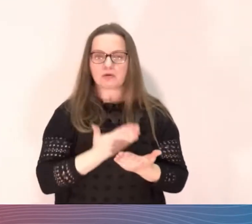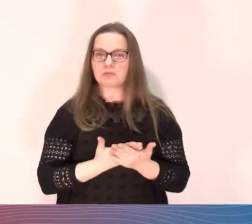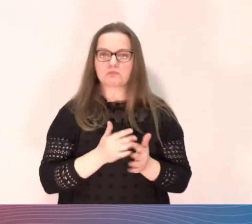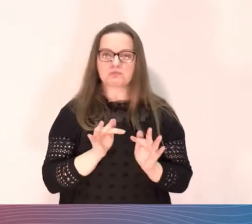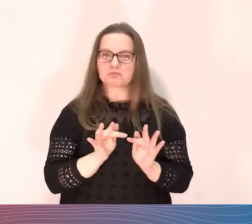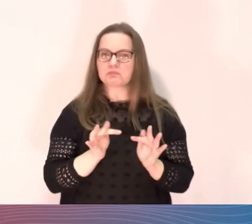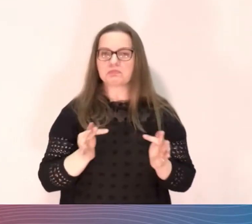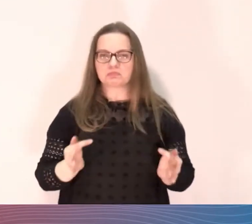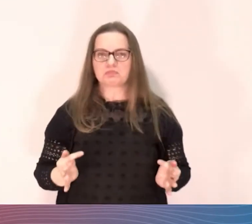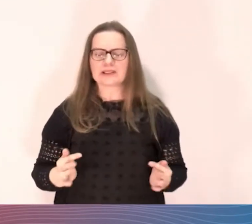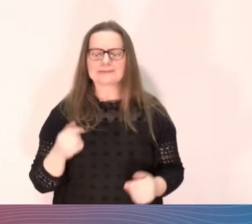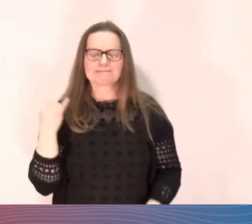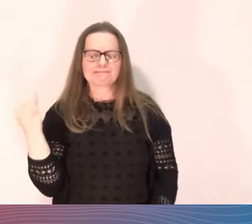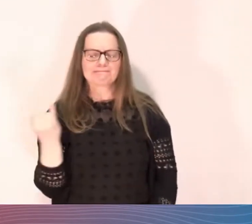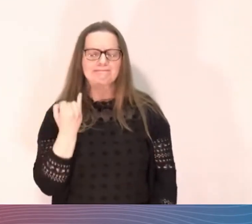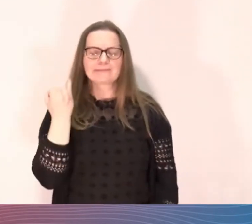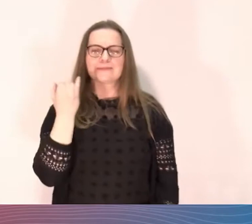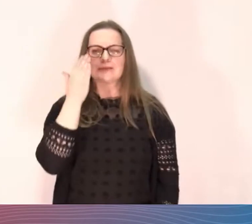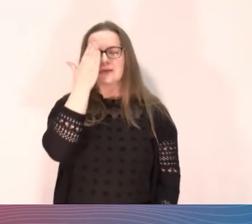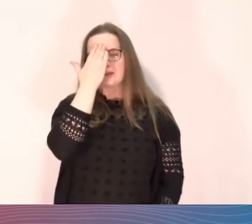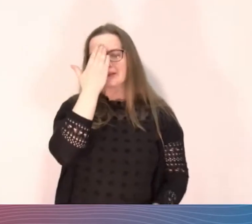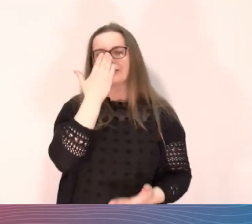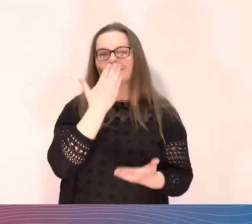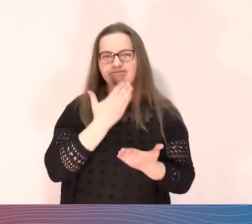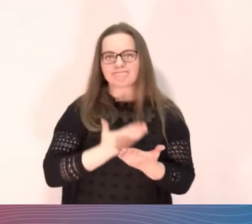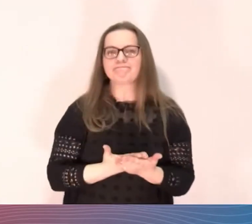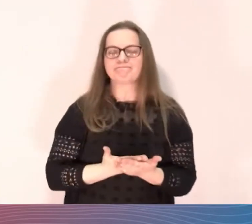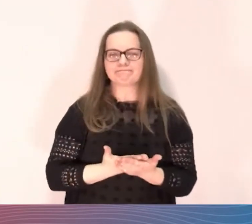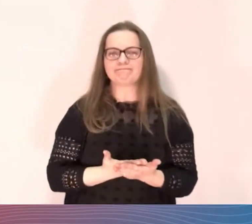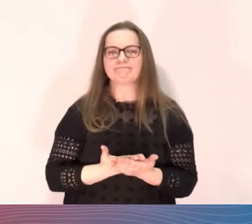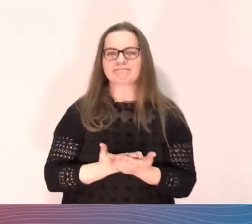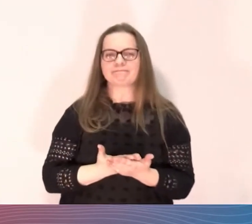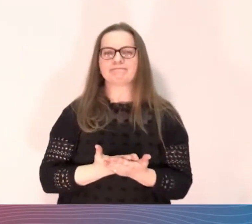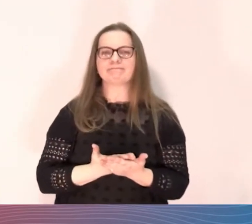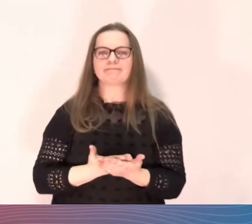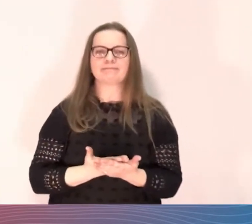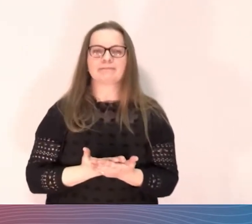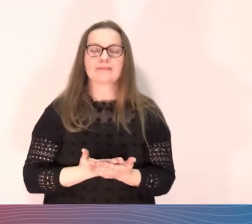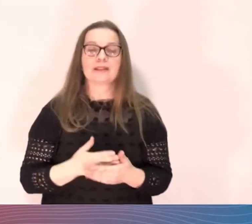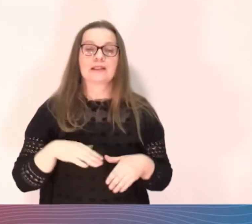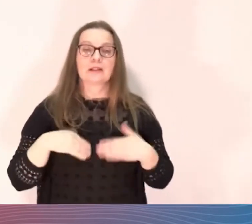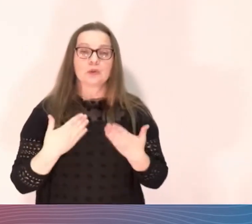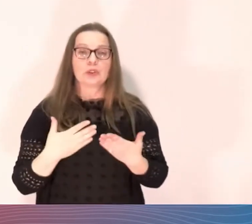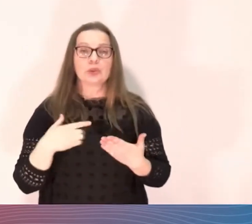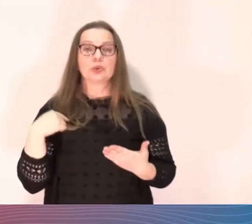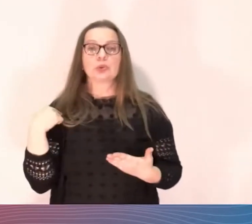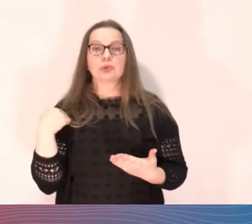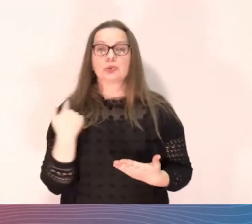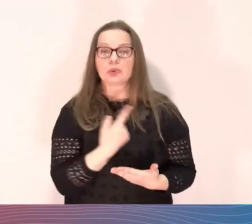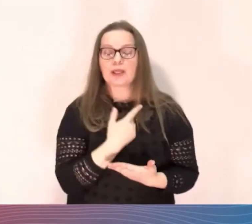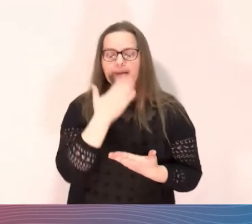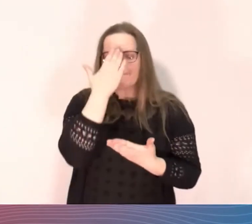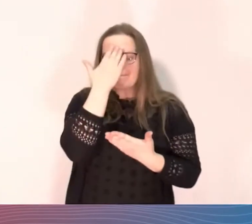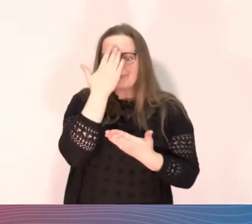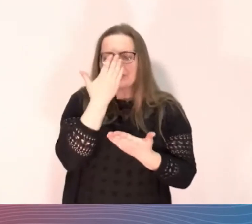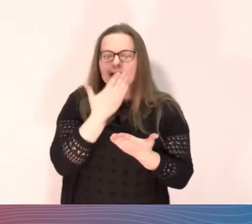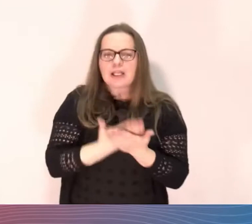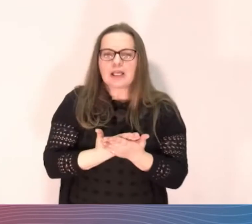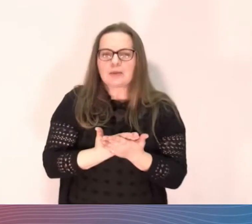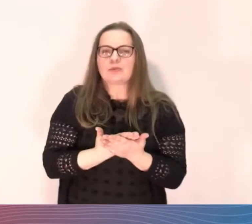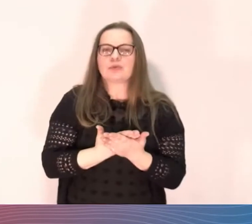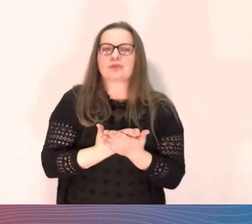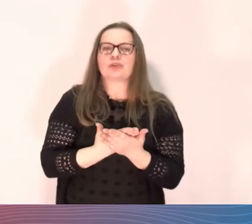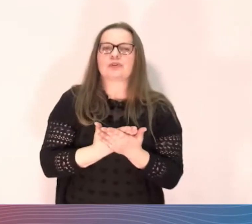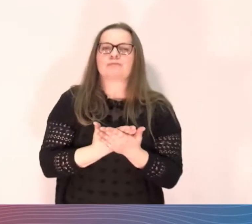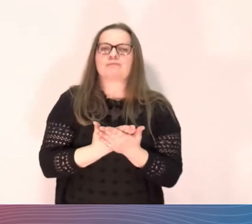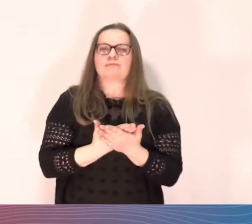Como é importante crer, irmãos. E nesse caso, quando nós cremos, nós somos selados.